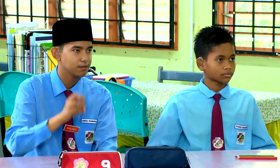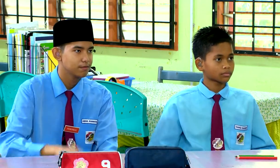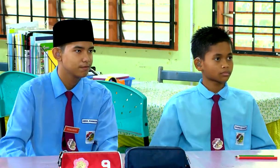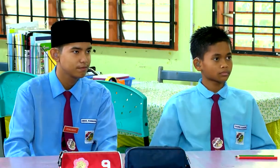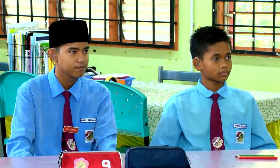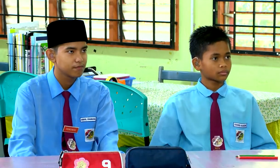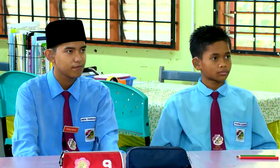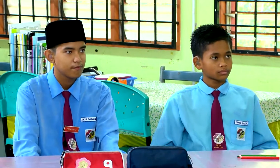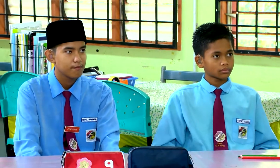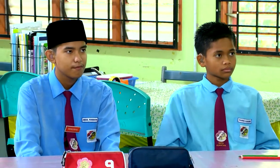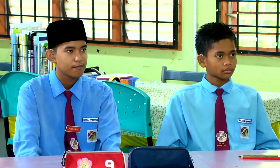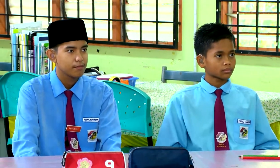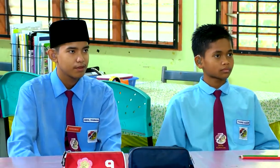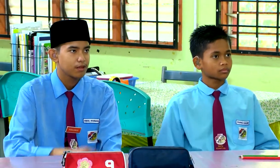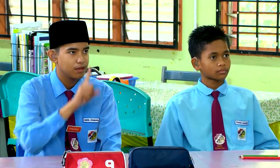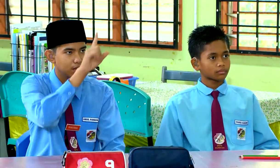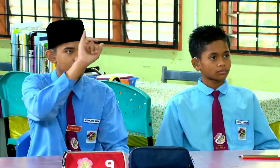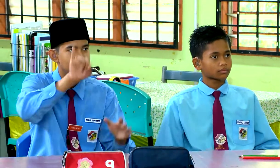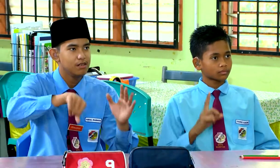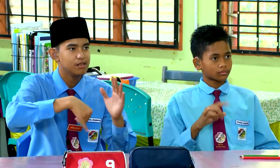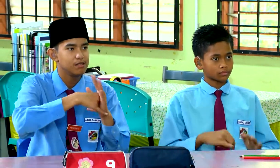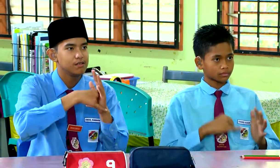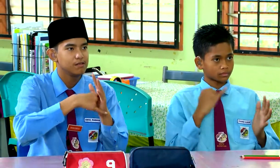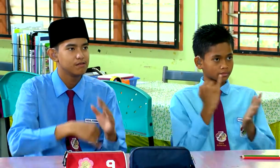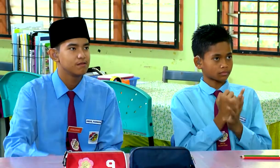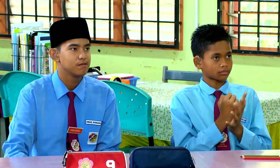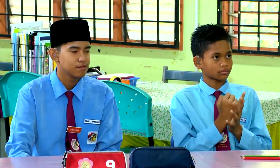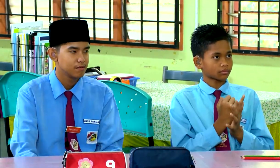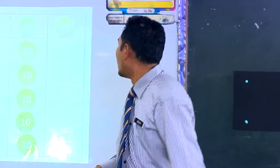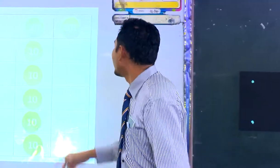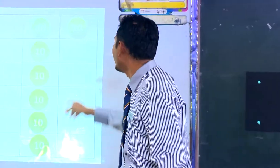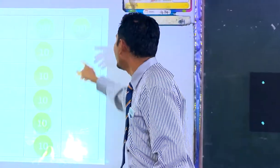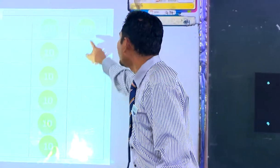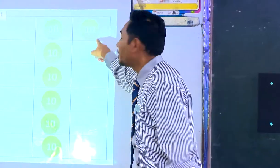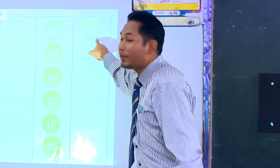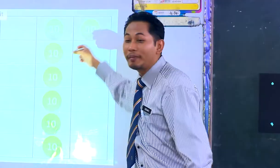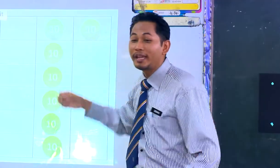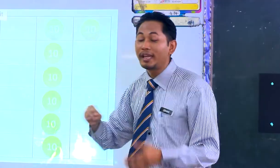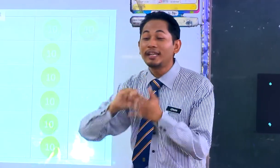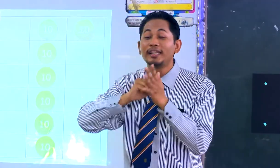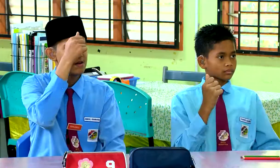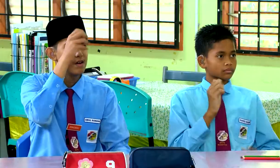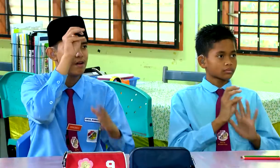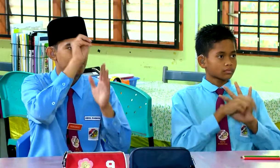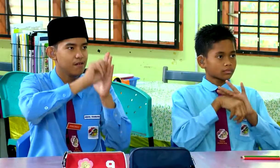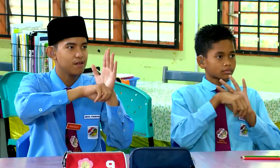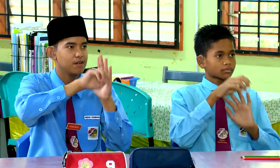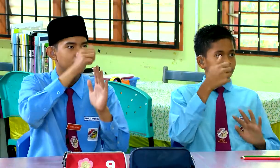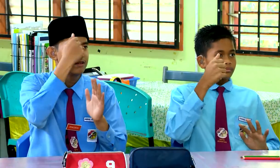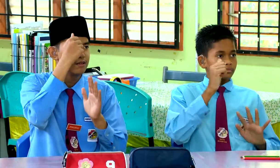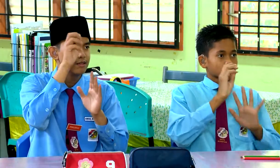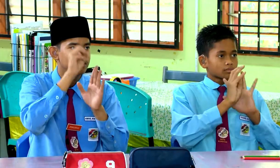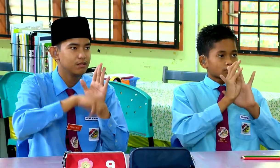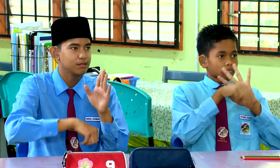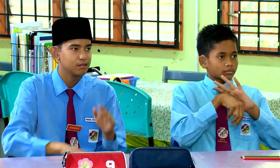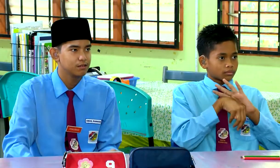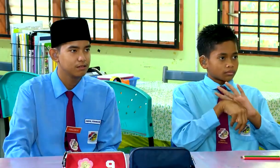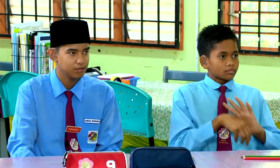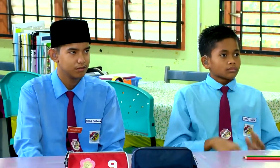Sama dengan 1 jam. 1 jam. Okey, ini berapa minit? 10 minit. 10 minit.